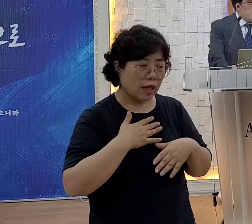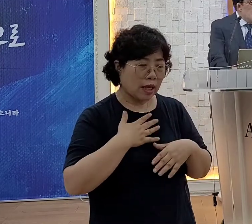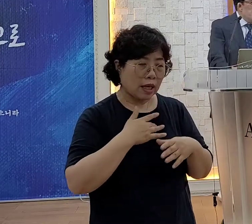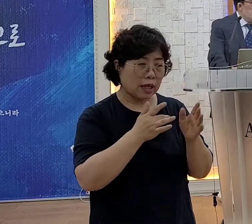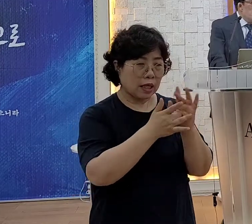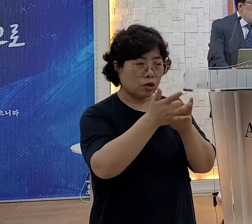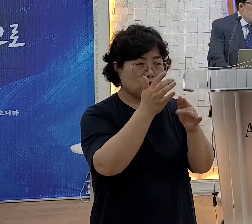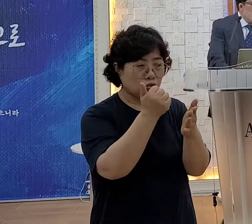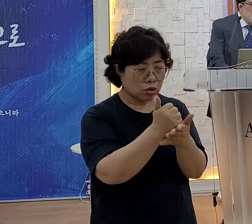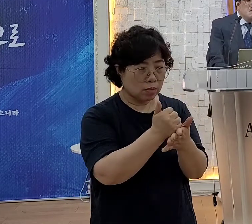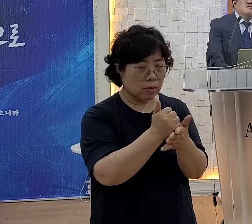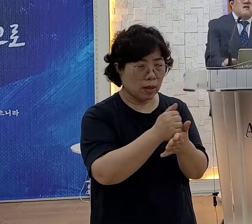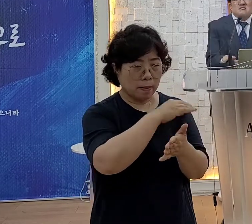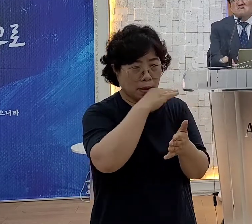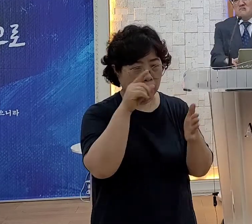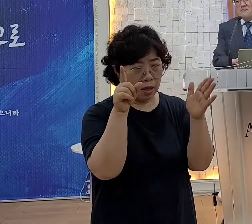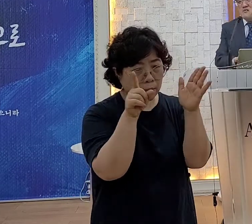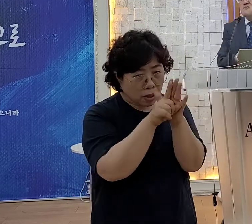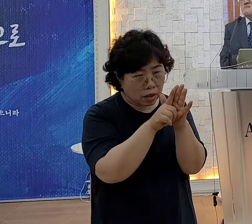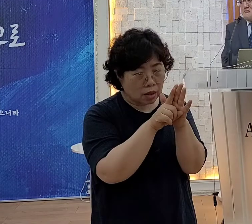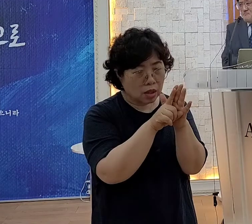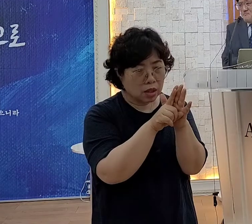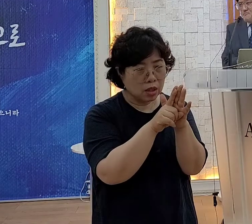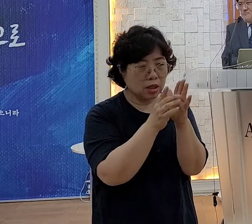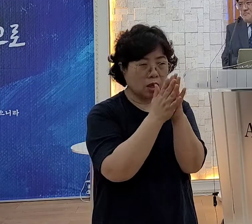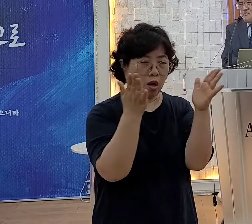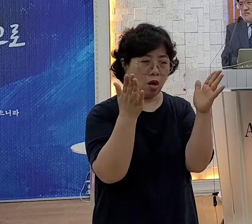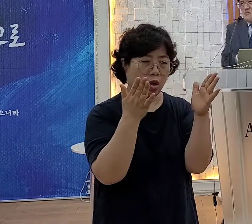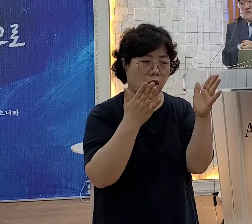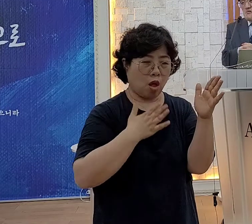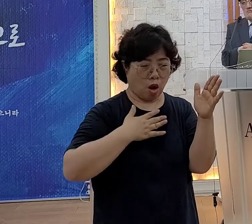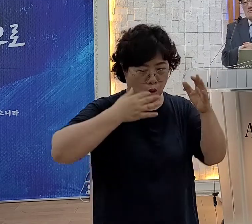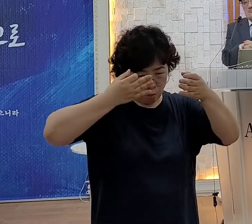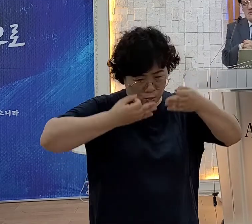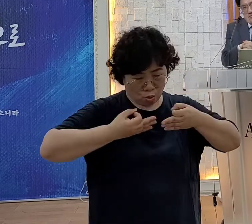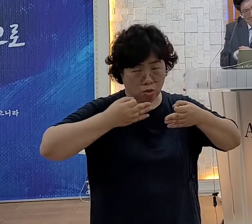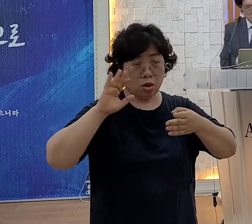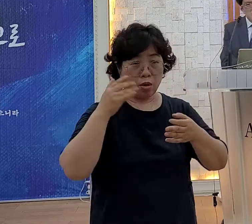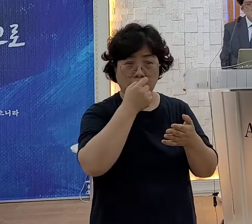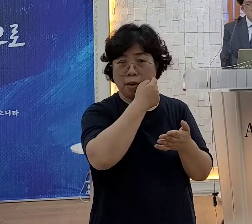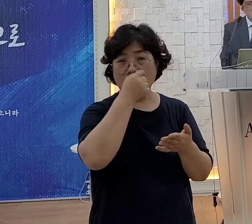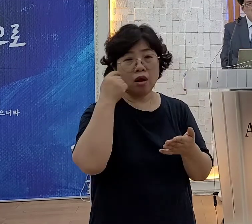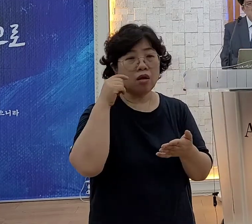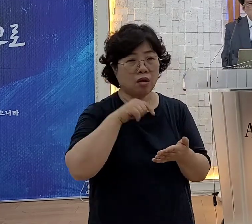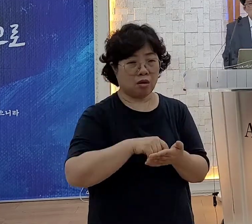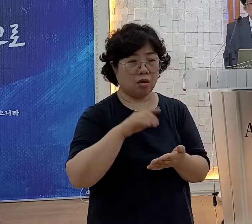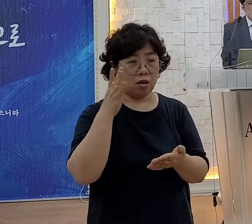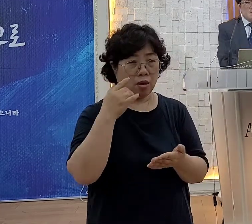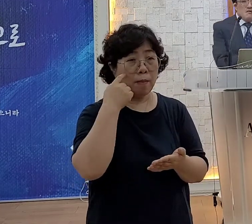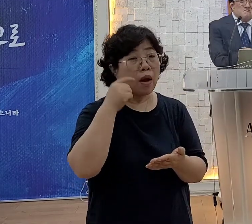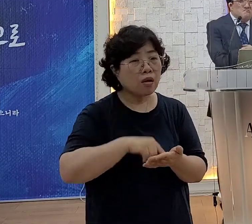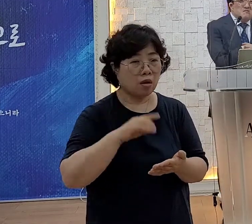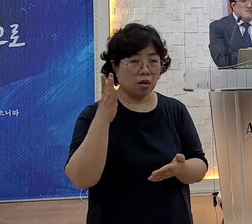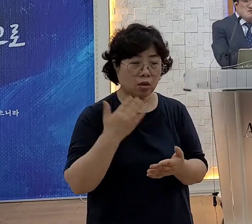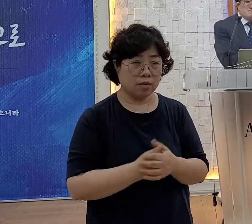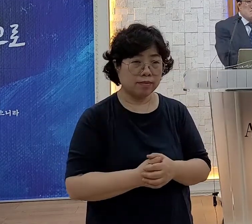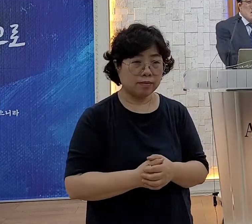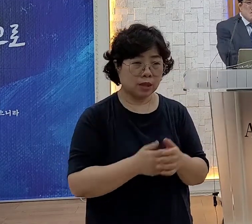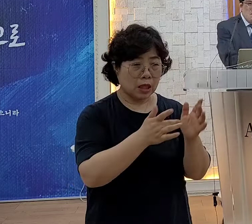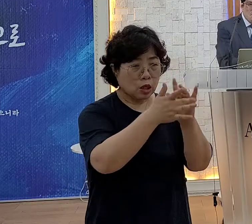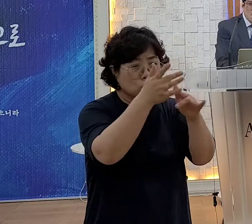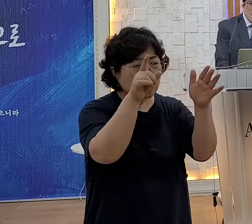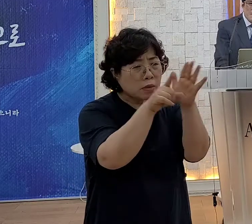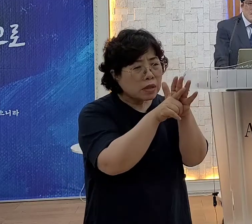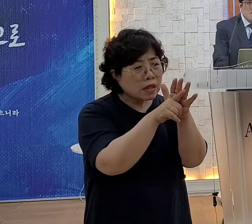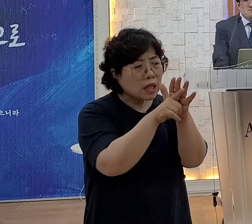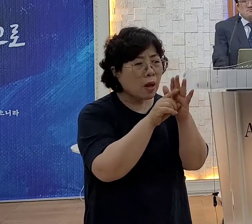여러분 아마 삶에도 아마 더 큰 간증도 아마 있을 거예요. 이 예수를 믿는다는 게 있죠. 그냥 예수 믿는데 주일날은